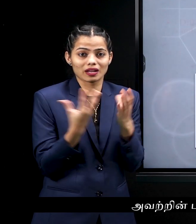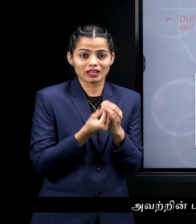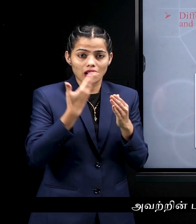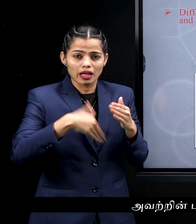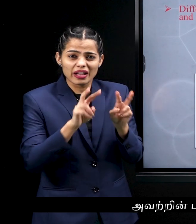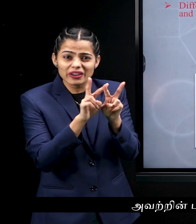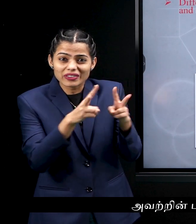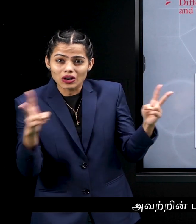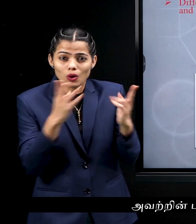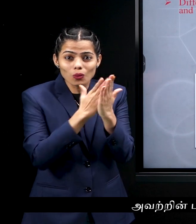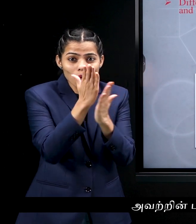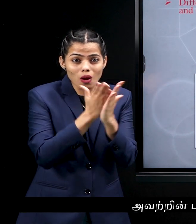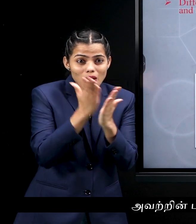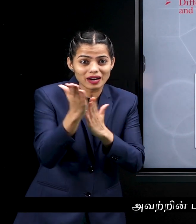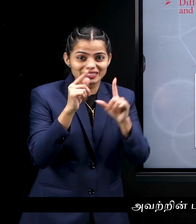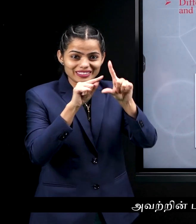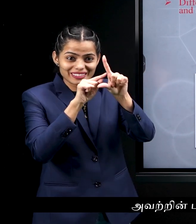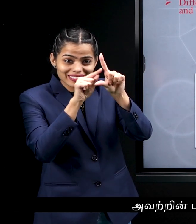அவற்றின் பண்புகளை புரிந்து கொள்வோம். கூடுதலாக,